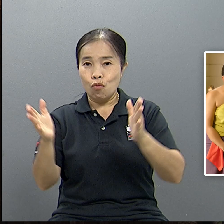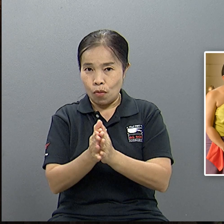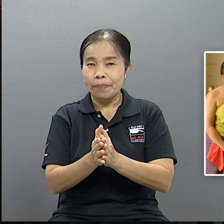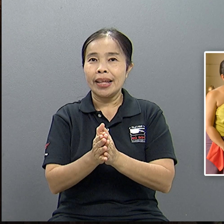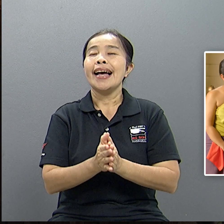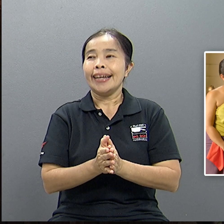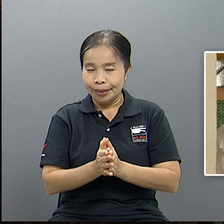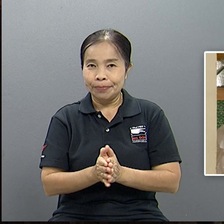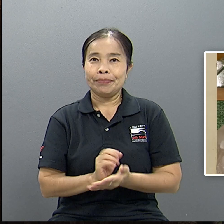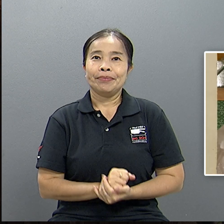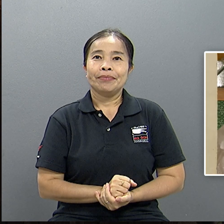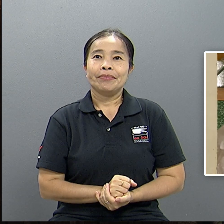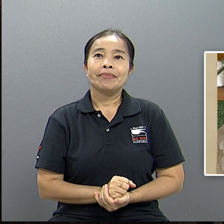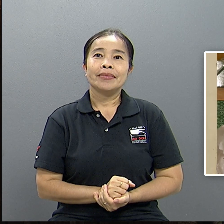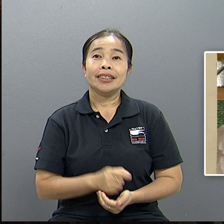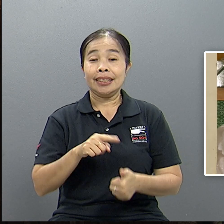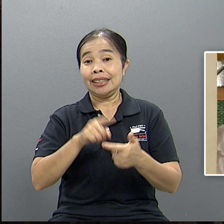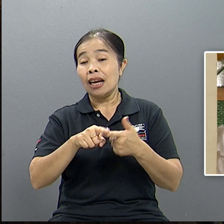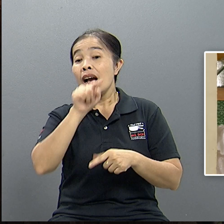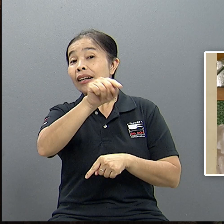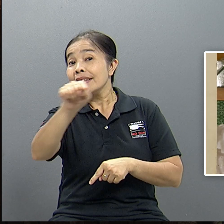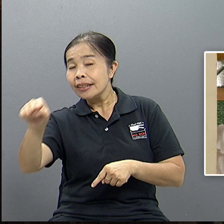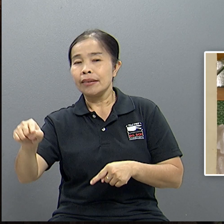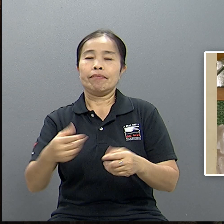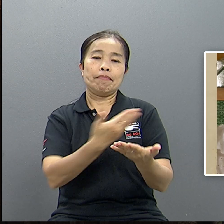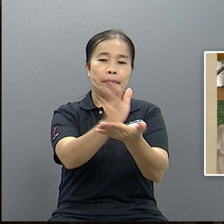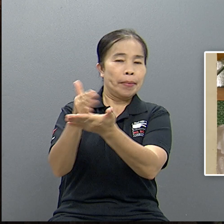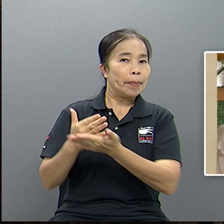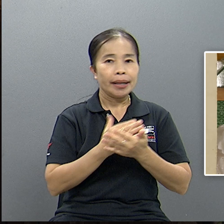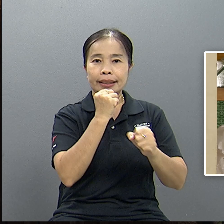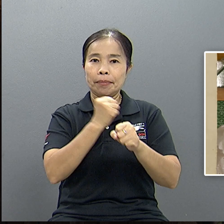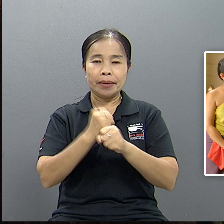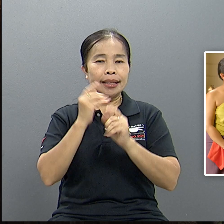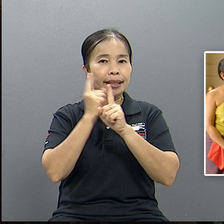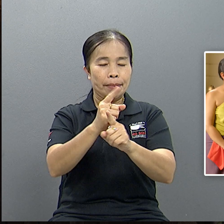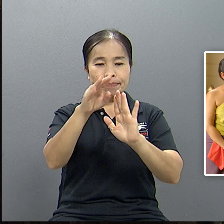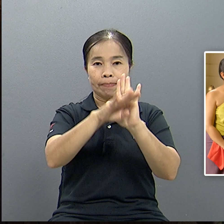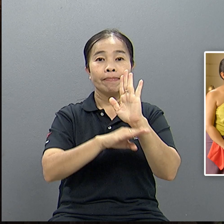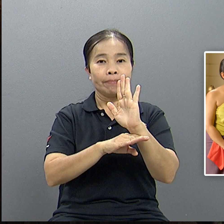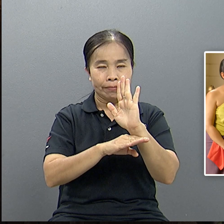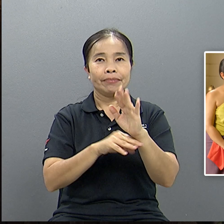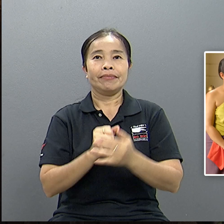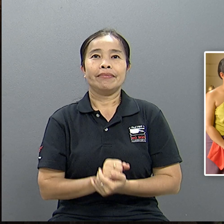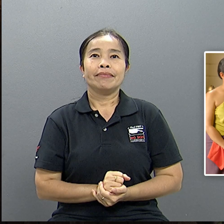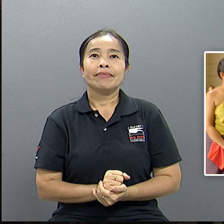ค่ะ ส่วนคนอื่นๆแยกย้ายไปทำงานตามที่ฉันสั่งไว้แล้วนะ เจ้าค่ะ